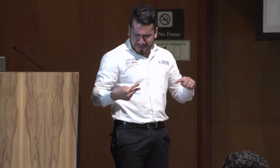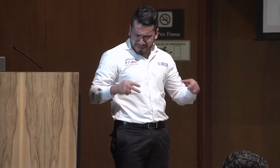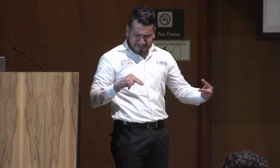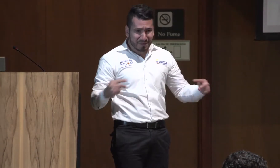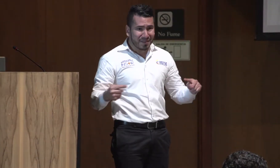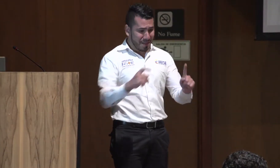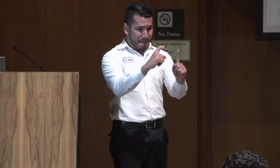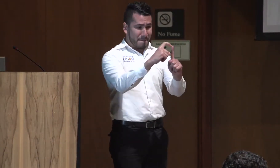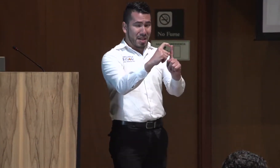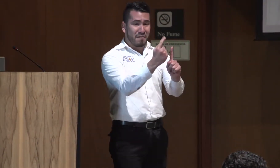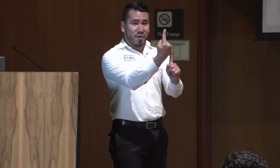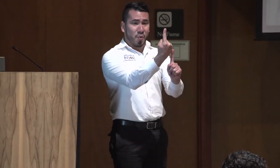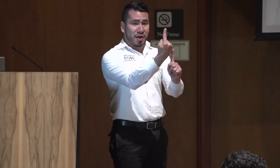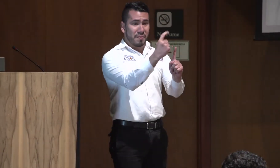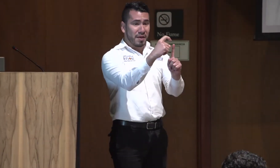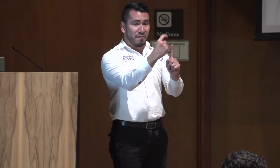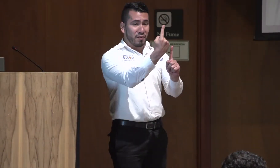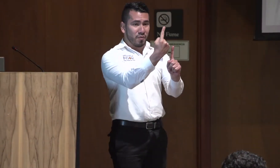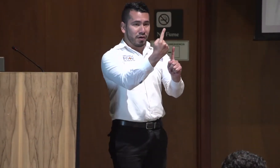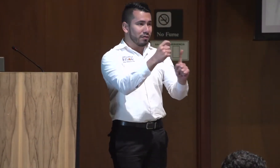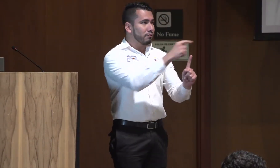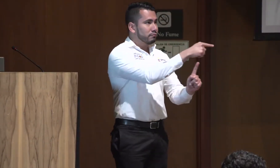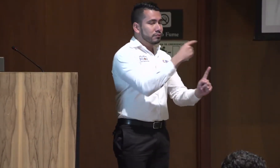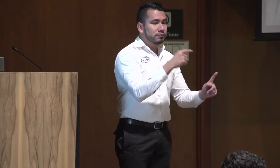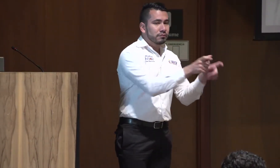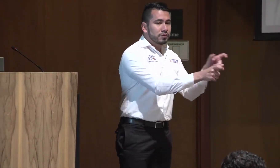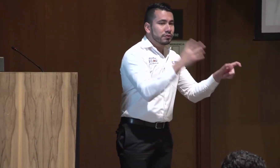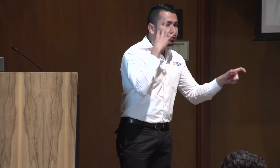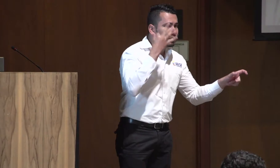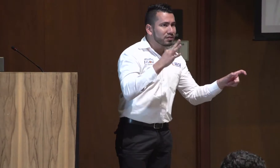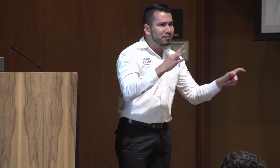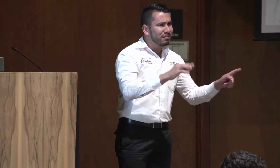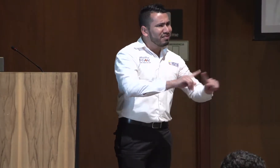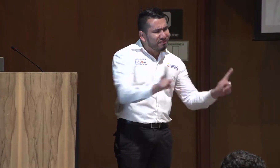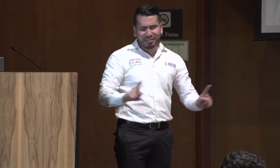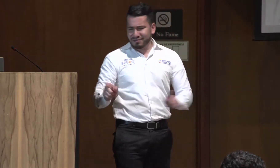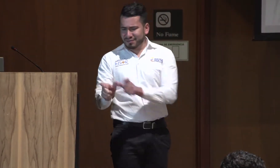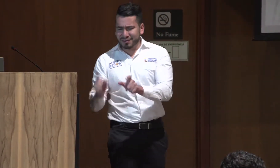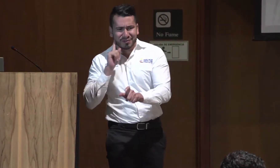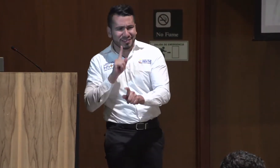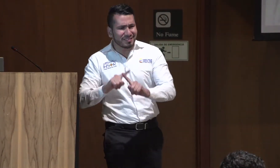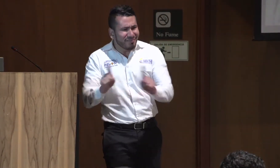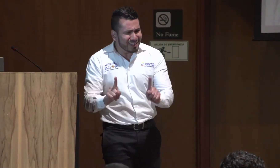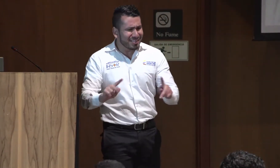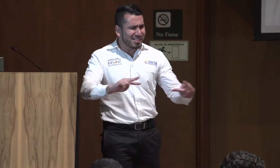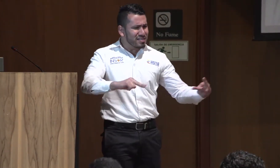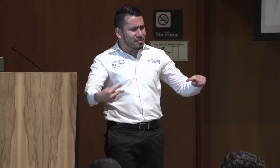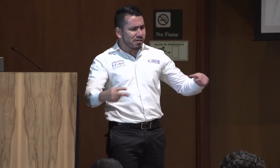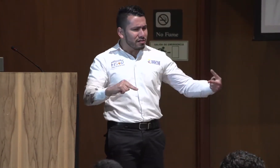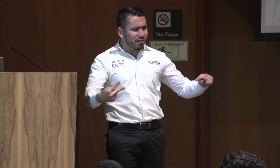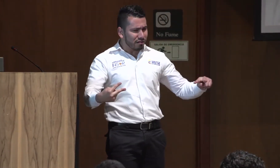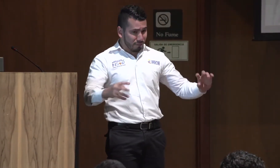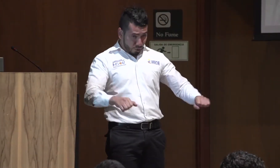utilizamos términos opuestos, contradictorios, inclusive que se niegan los unos a los otros, no